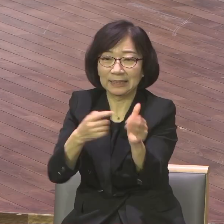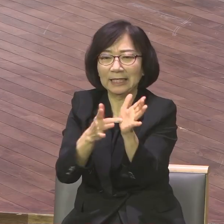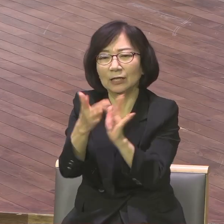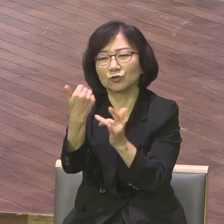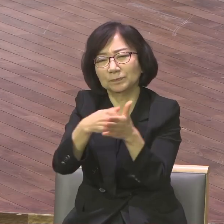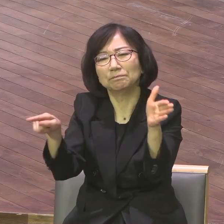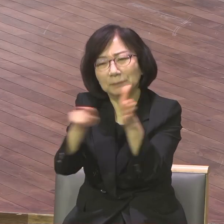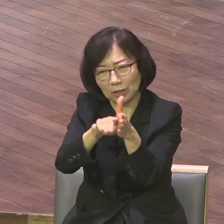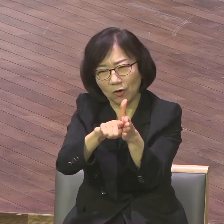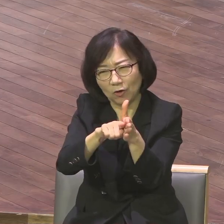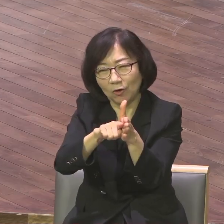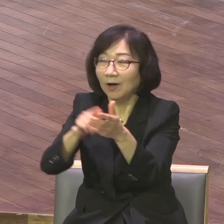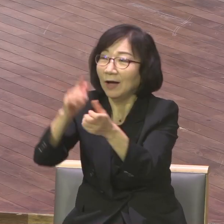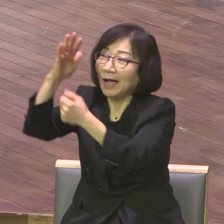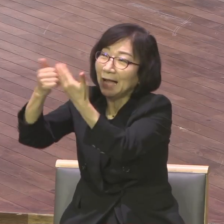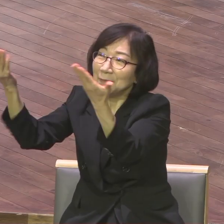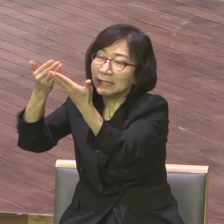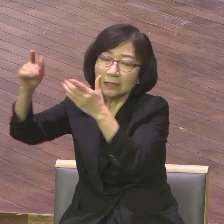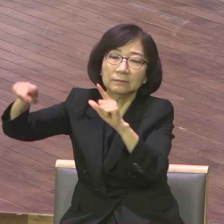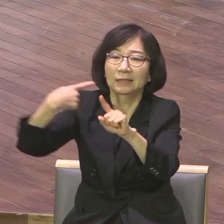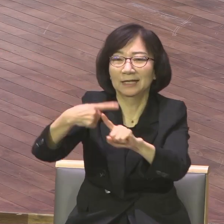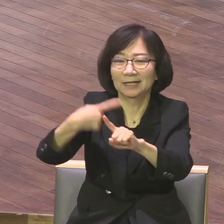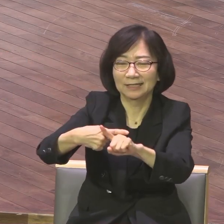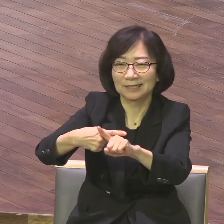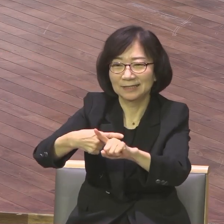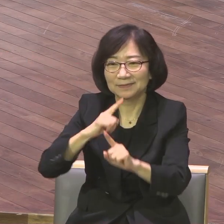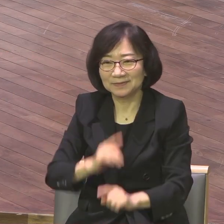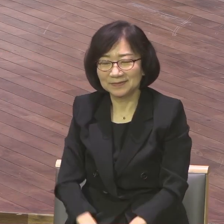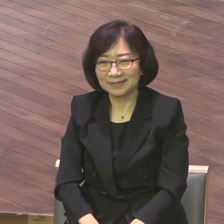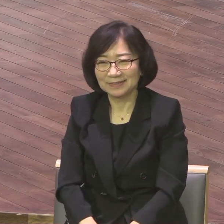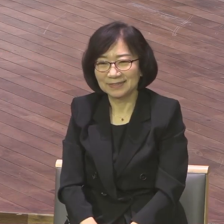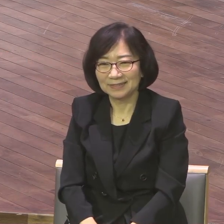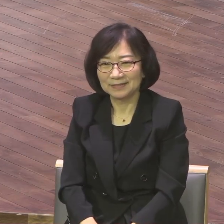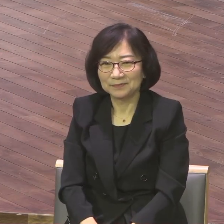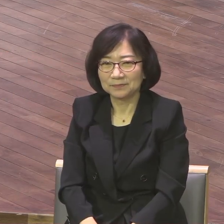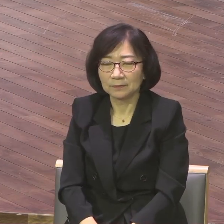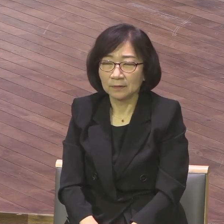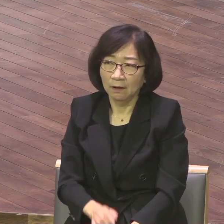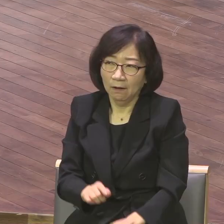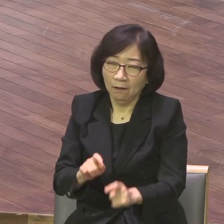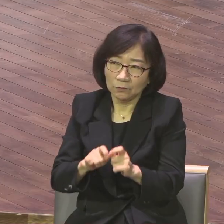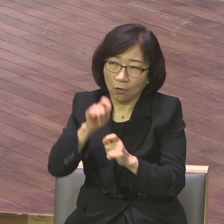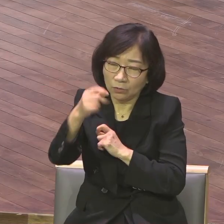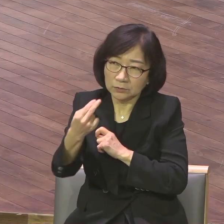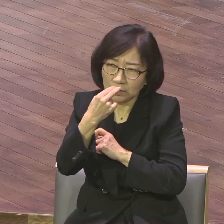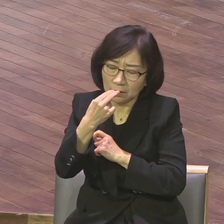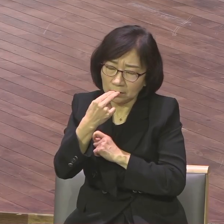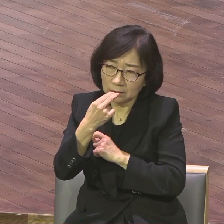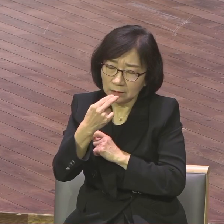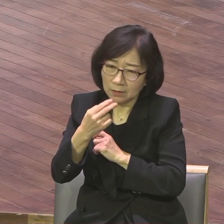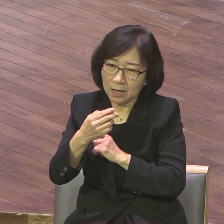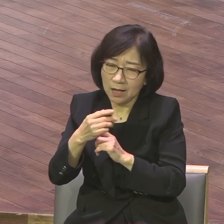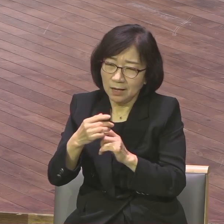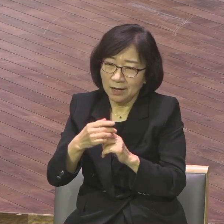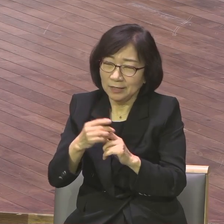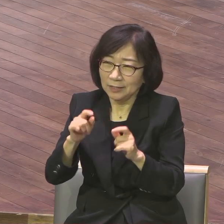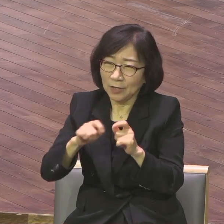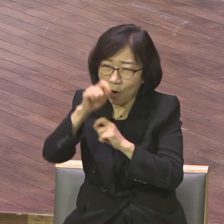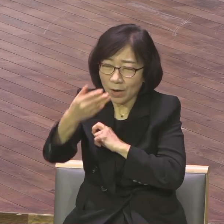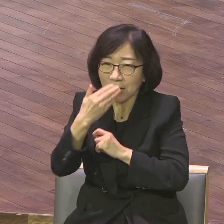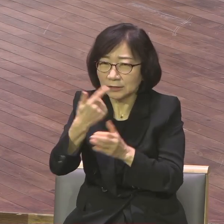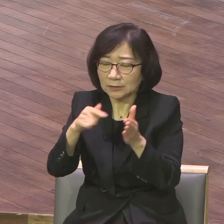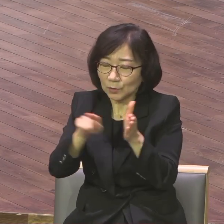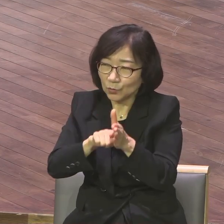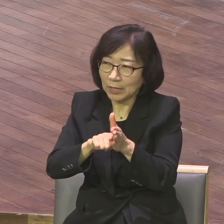어떻게 하면 우리도 영생하는 일을 할 수 있느냐? 이렇게 질문하니까 예수님께서 하신 말씀이 뭐냐?